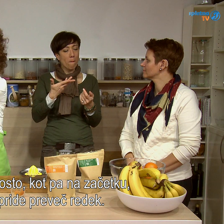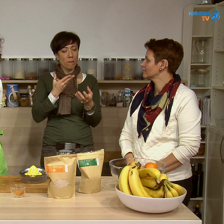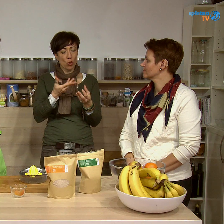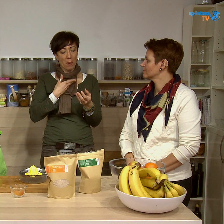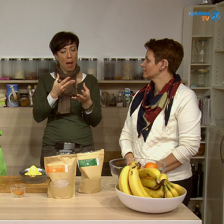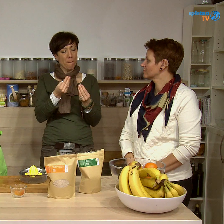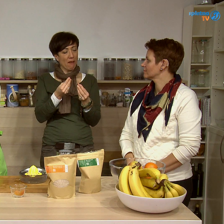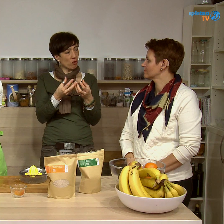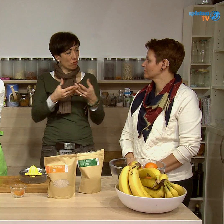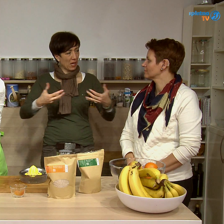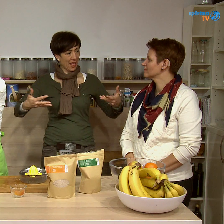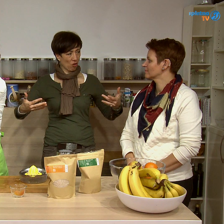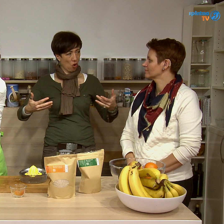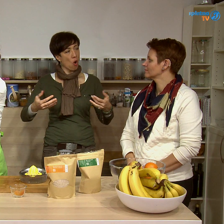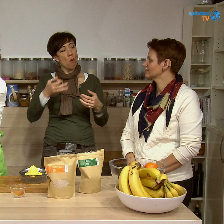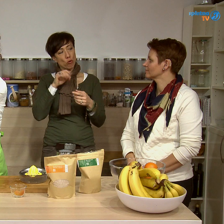redek.